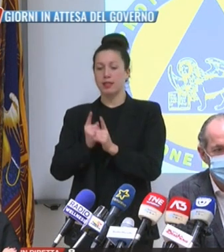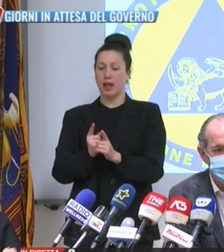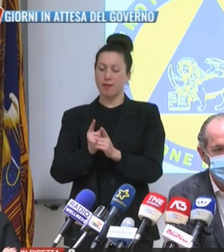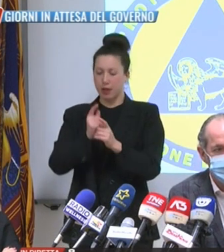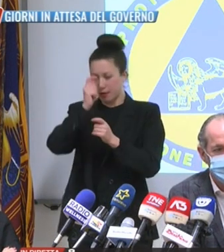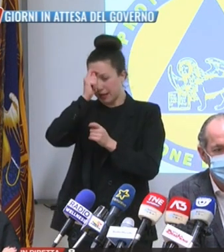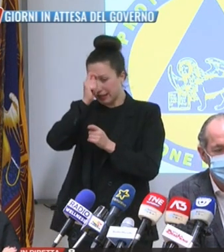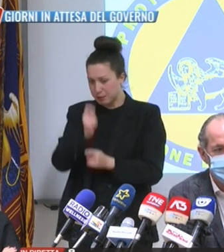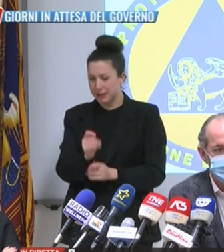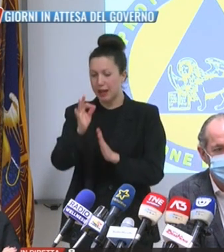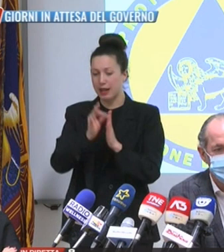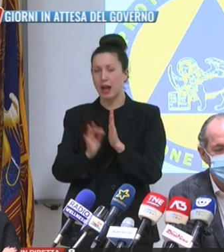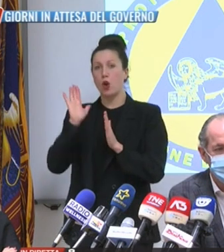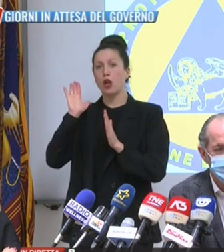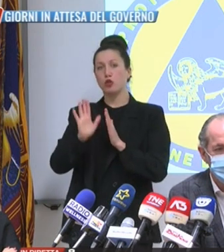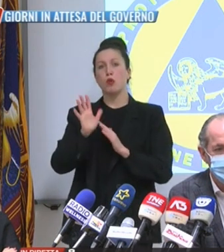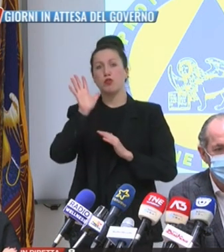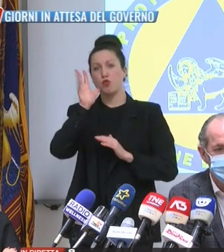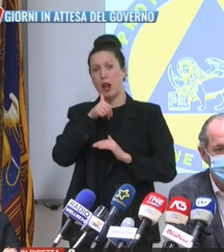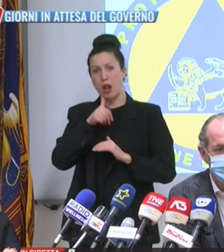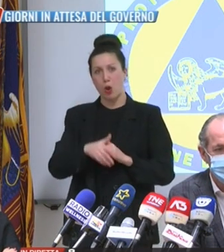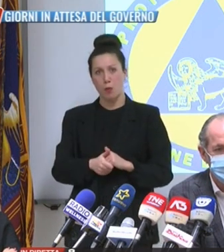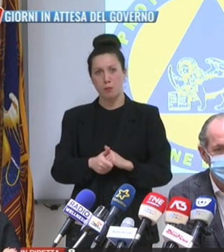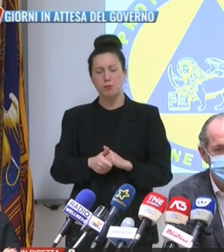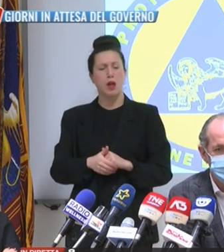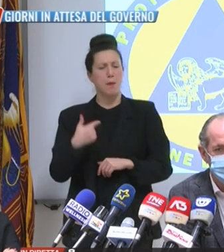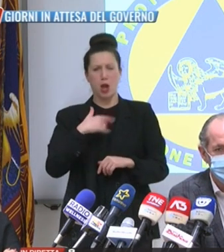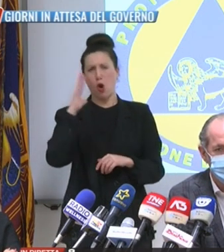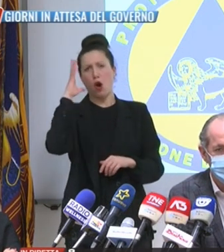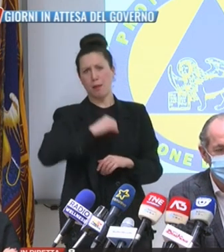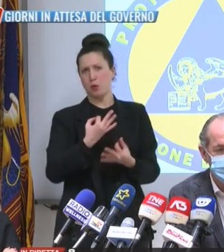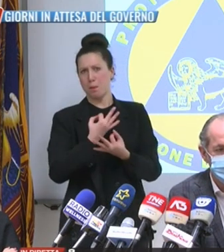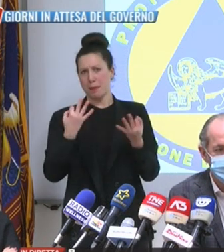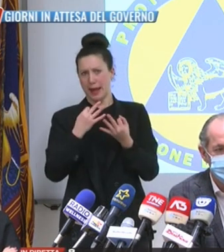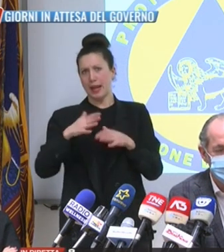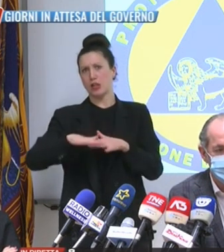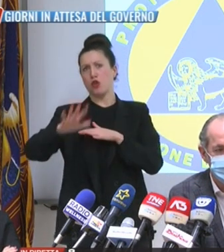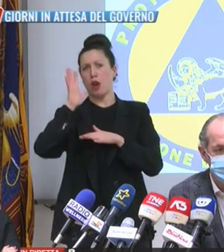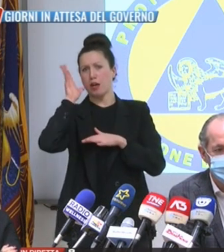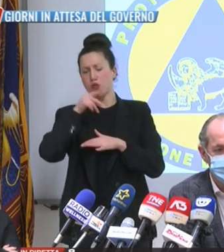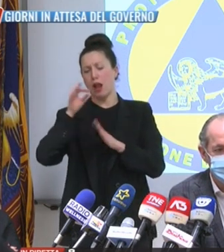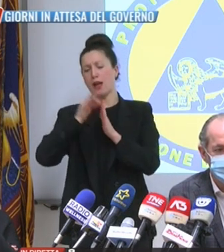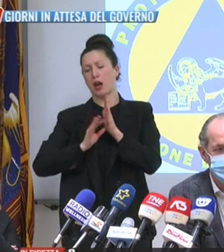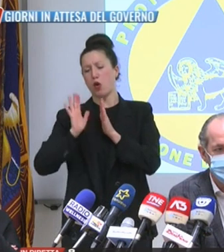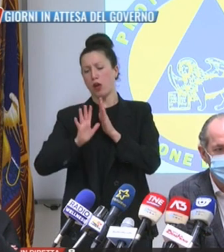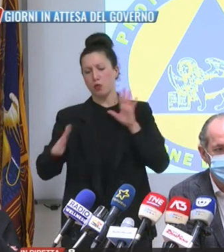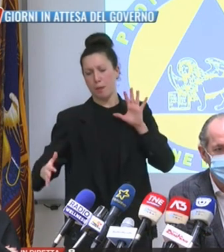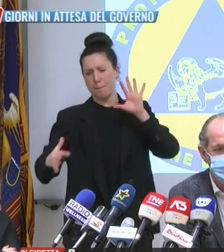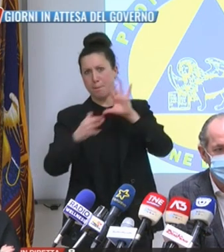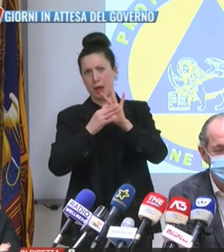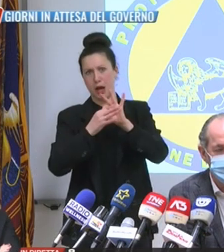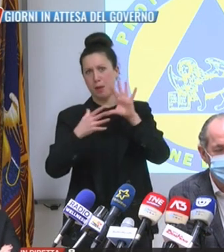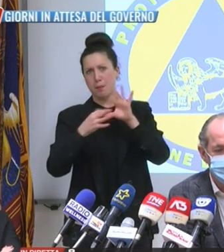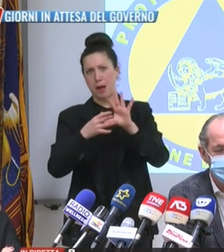Ma ben per questo, ma io ho capito che sarà rispettosa della zona gialla e non prevederà ulteriori restrizioni.